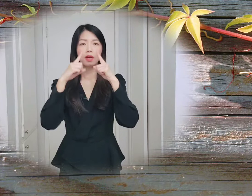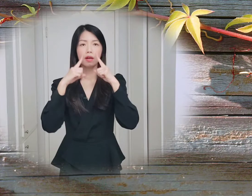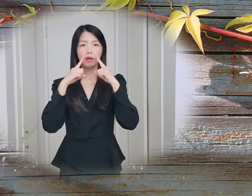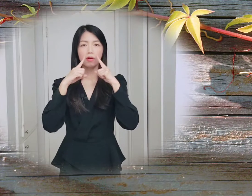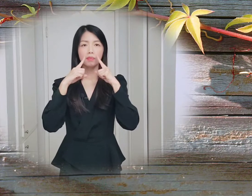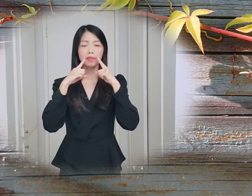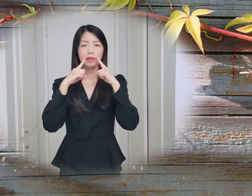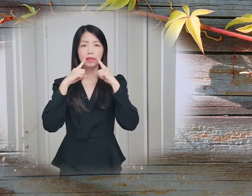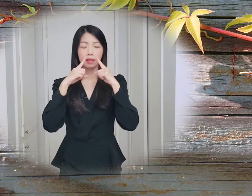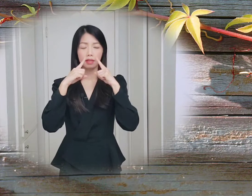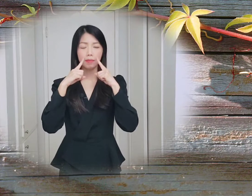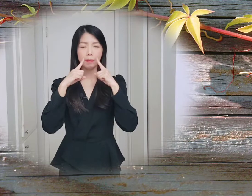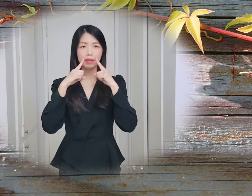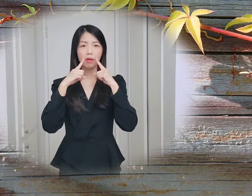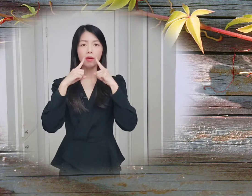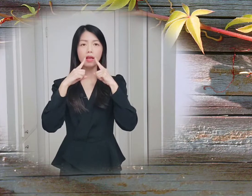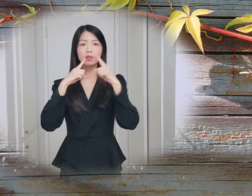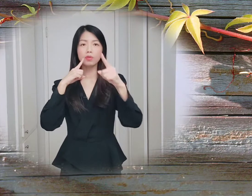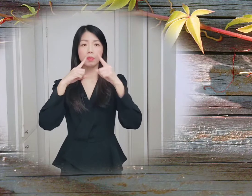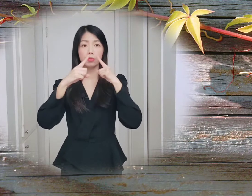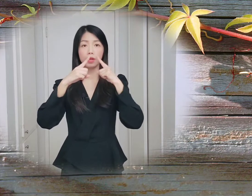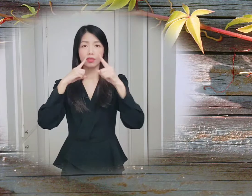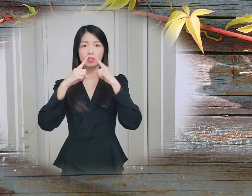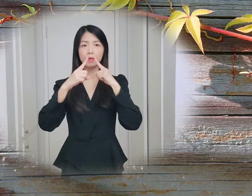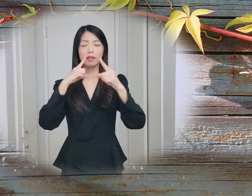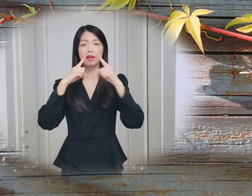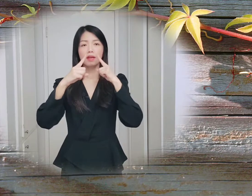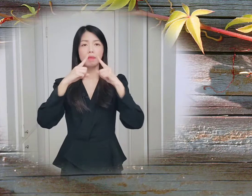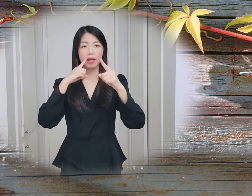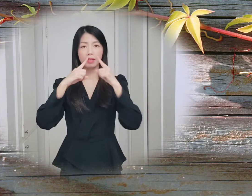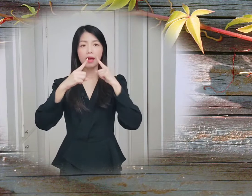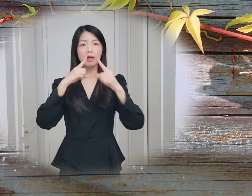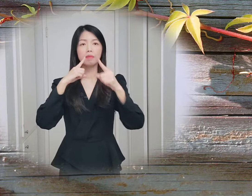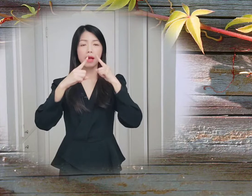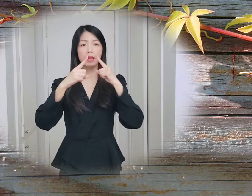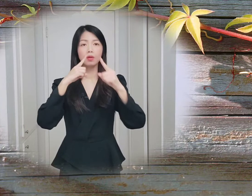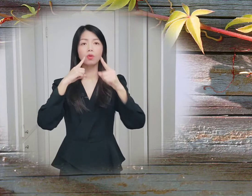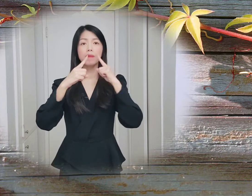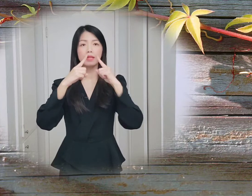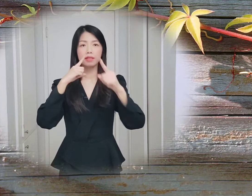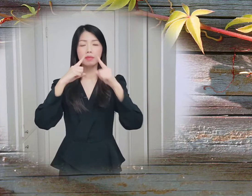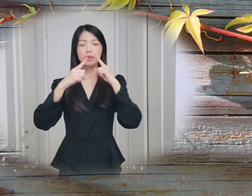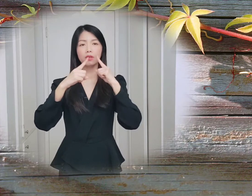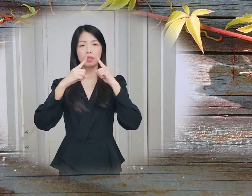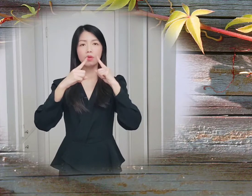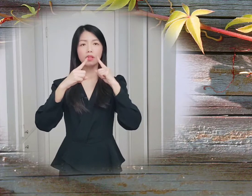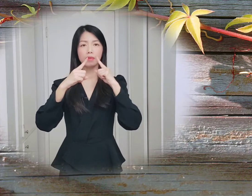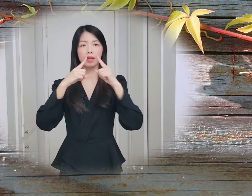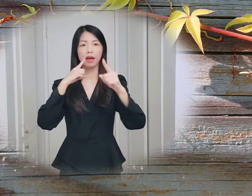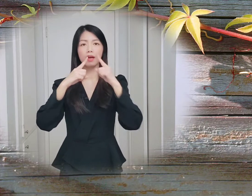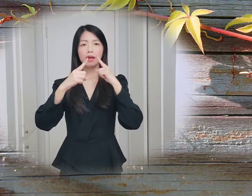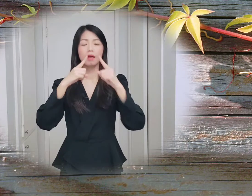하시고 입 앞에서 한 손씩 앞으로 나가주시면 말하다, 말 혹은 말씀 이런 뜻의